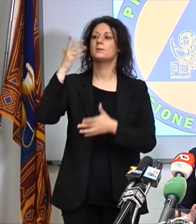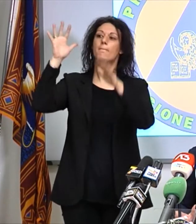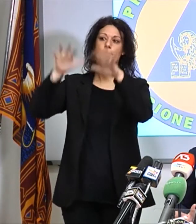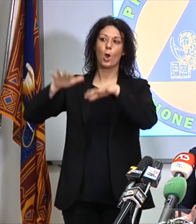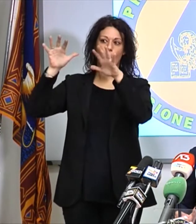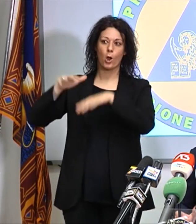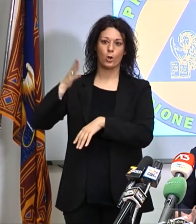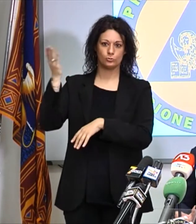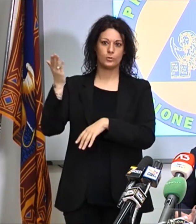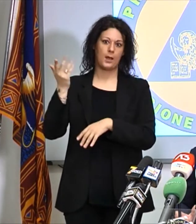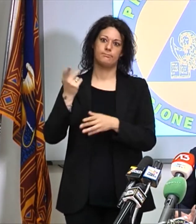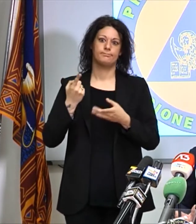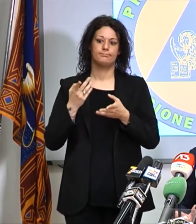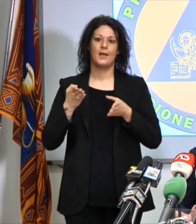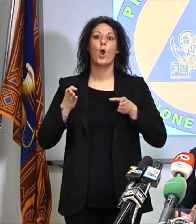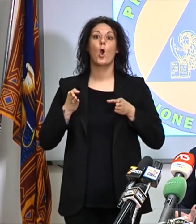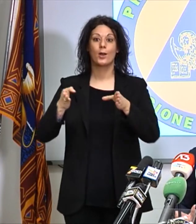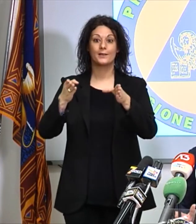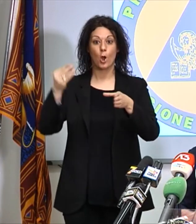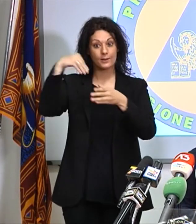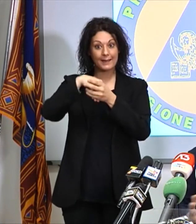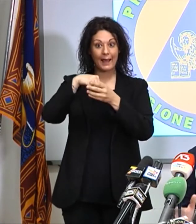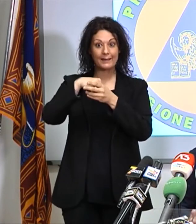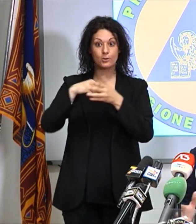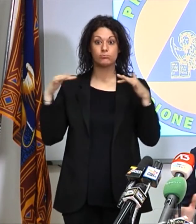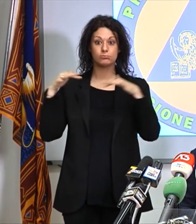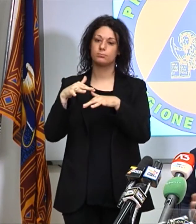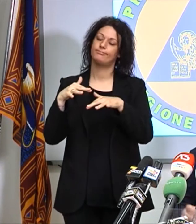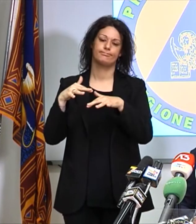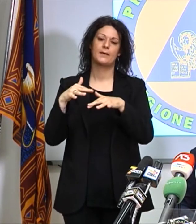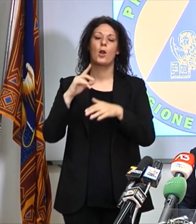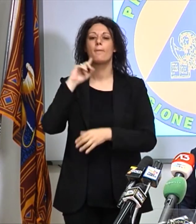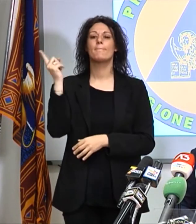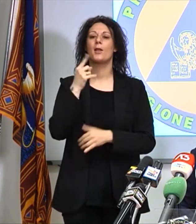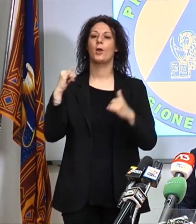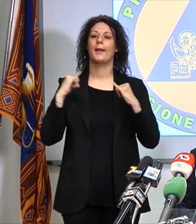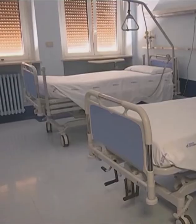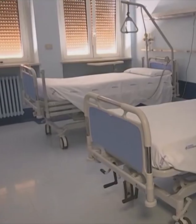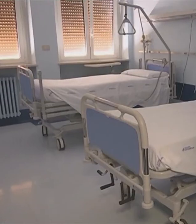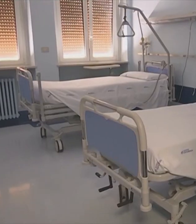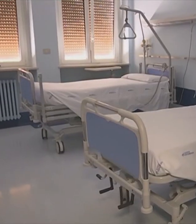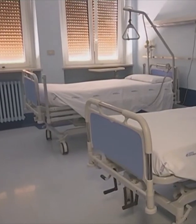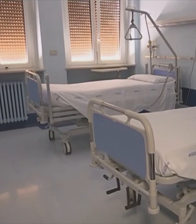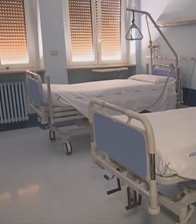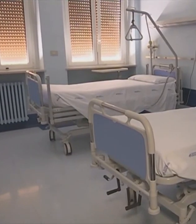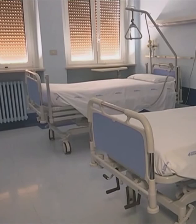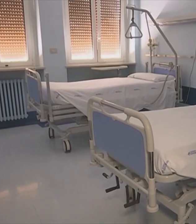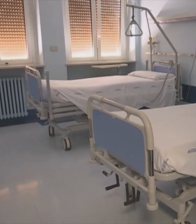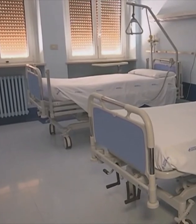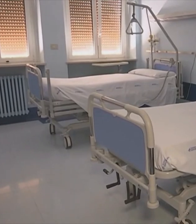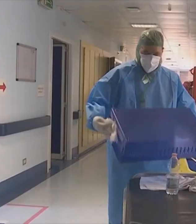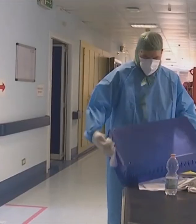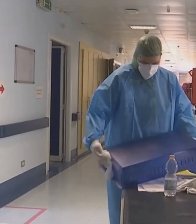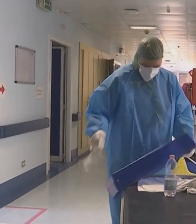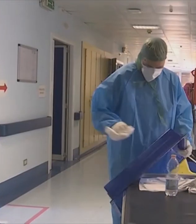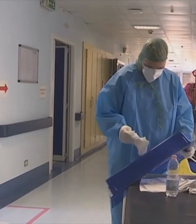corridoi perché altrimenti abbiamo fuori una calca dentro nel corridoi della scuola. Quindi resteranno al banco, insomma, si organizzeranno. Tutto questo in un